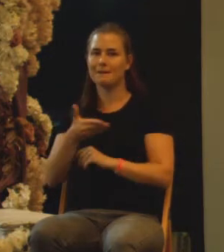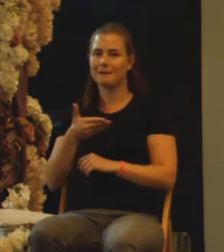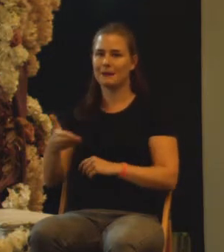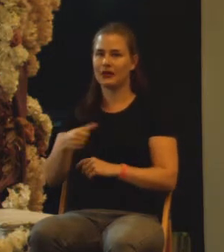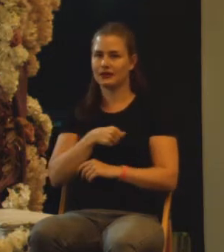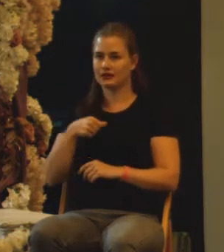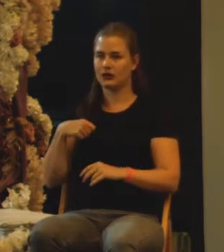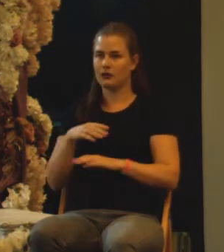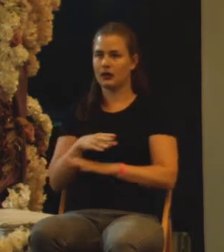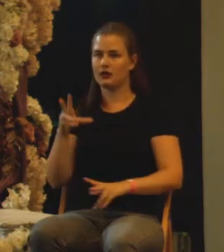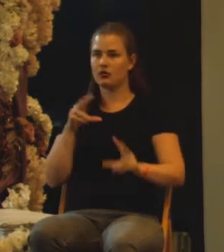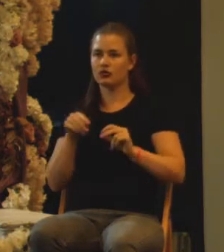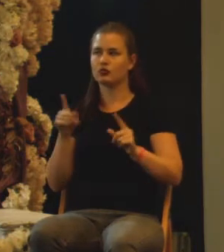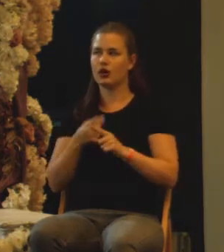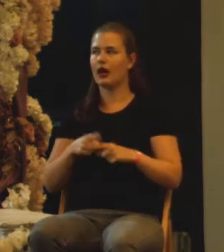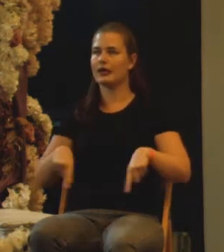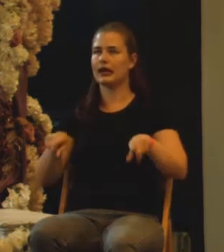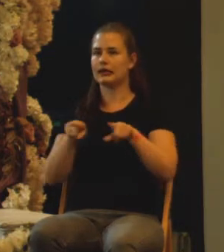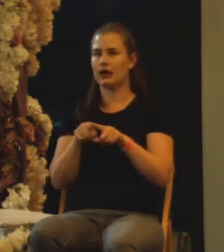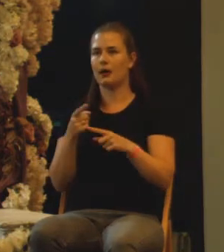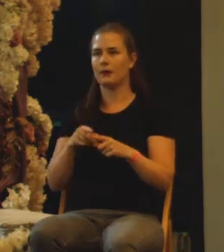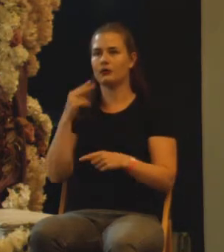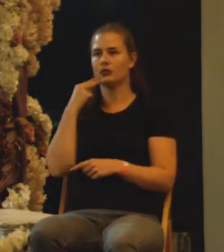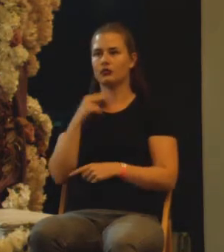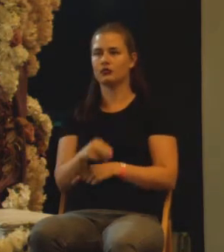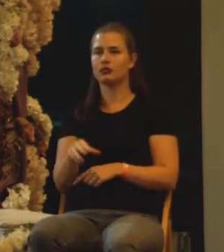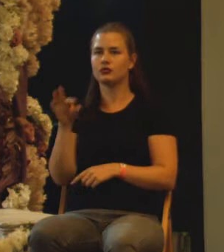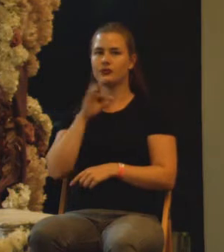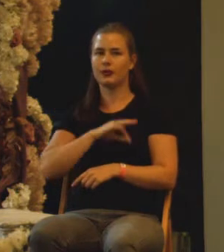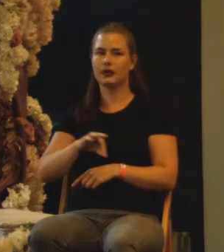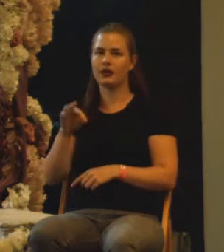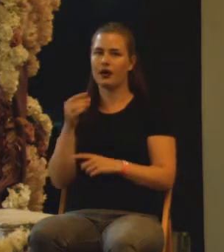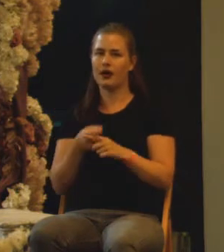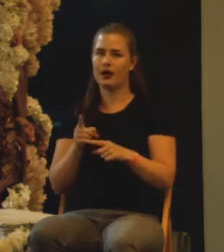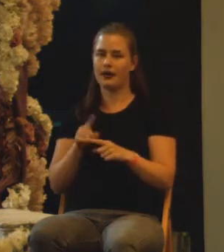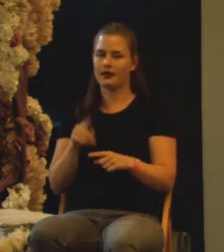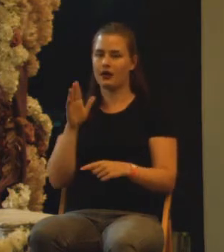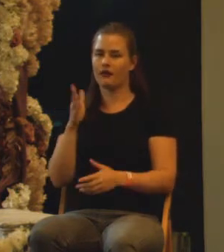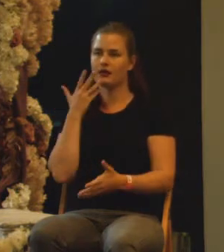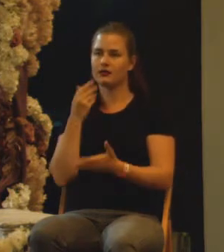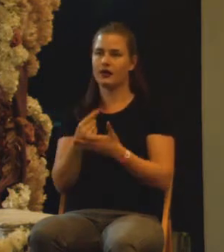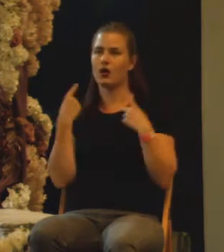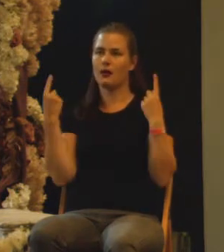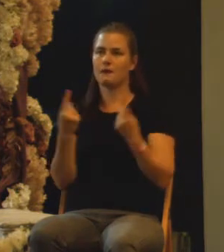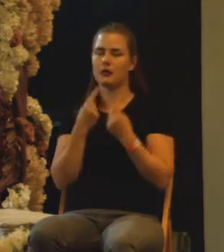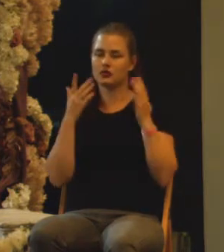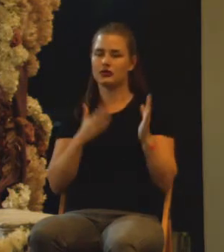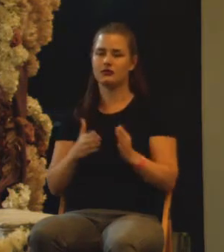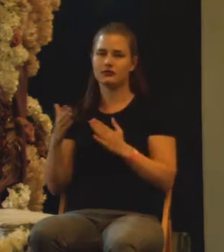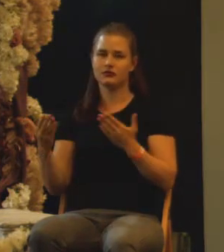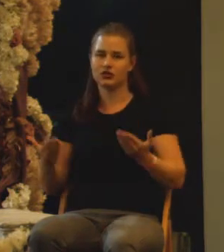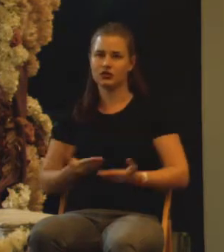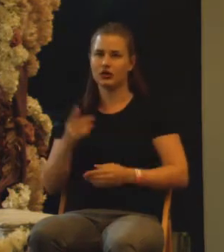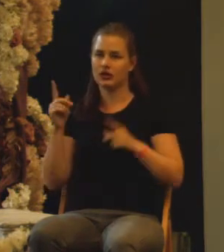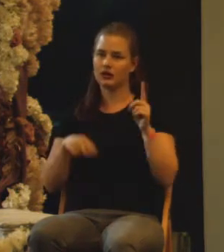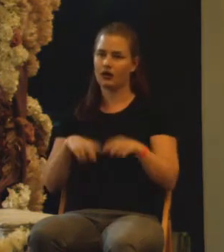не считаем, что это так, поэтому лучше, конечно же, применять это в своем обычном ритме. То есть